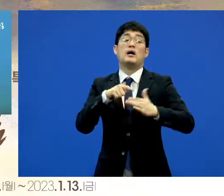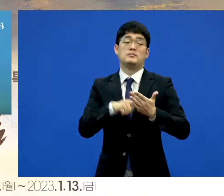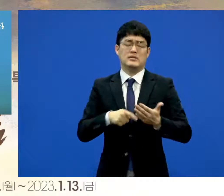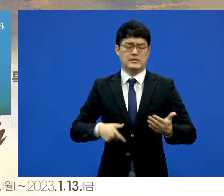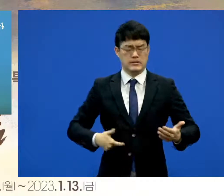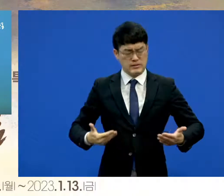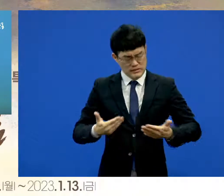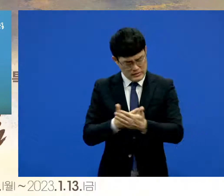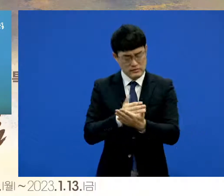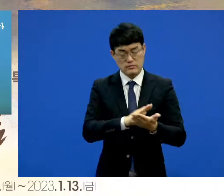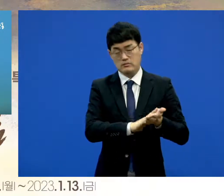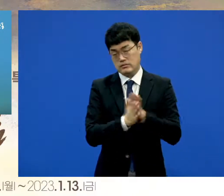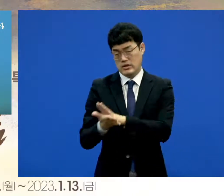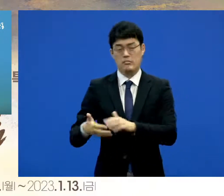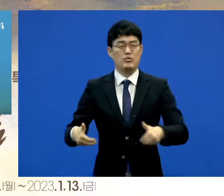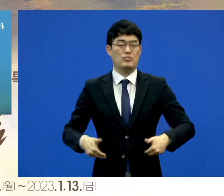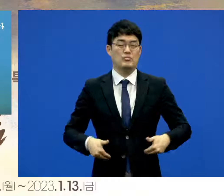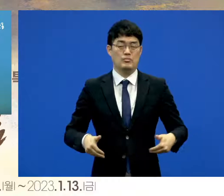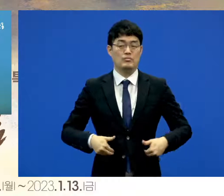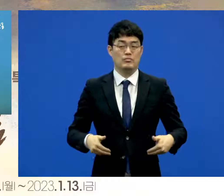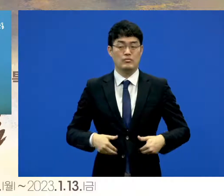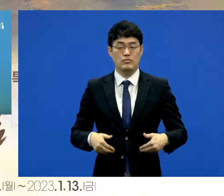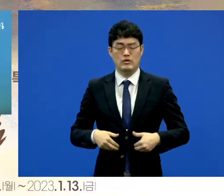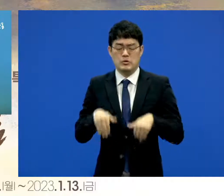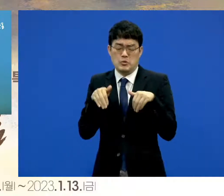품꾼이 아니라 아들의 신분으로 돌아가야 돼요.